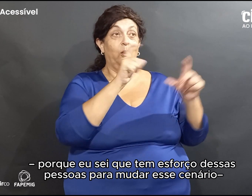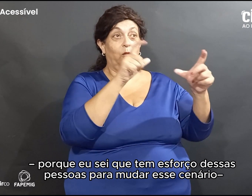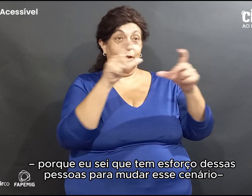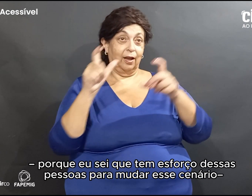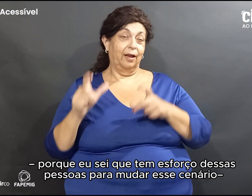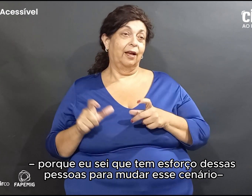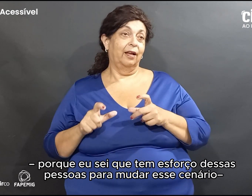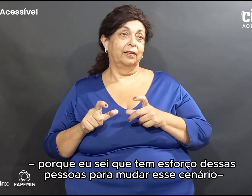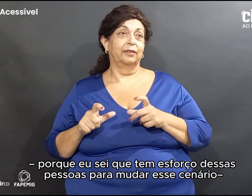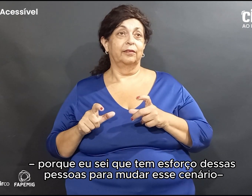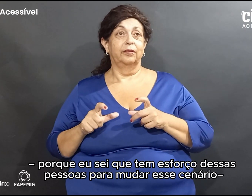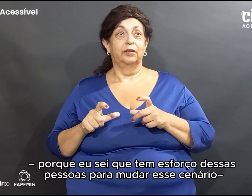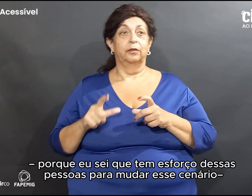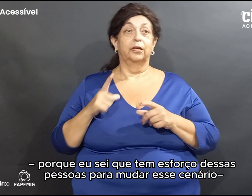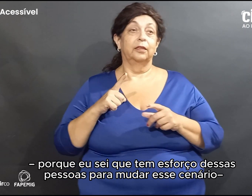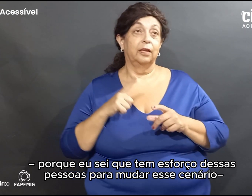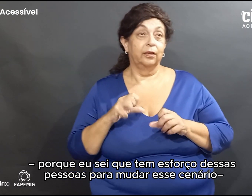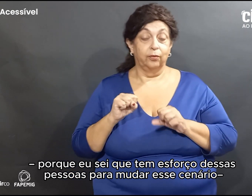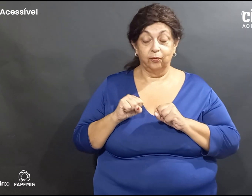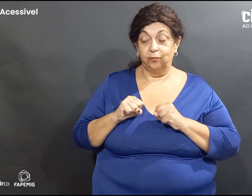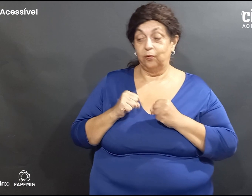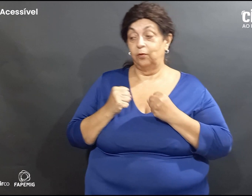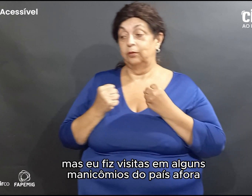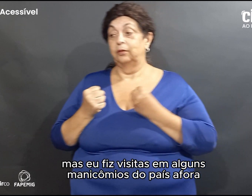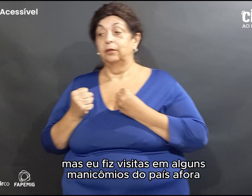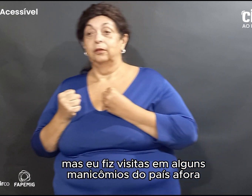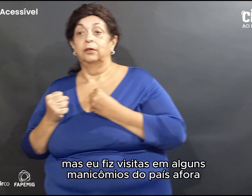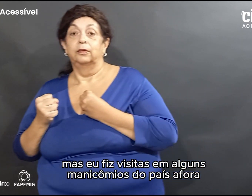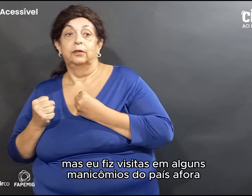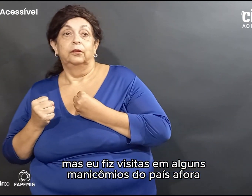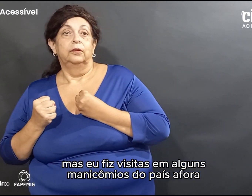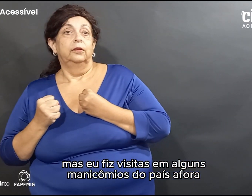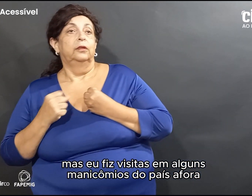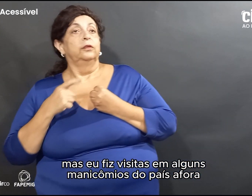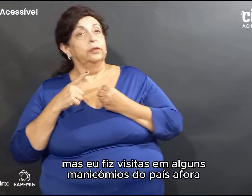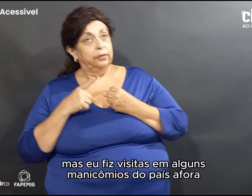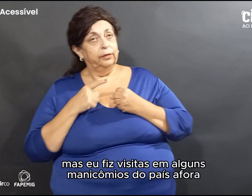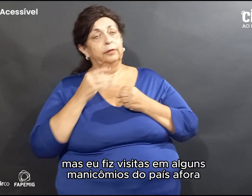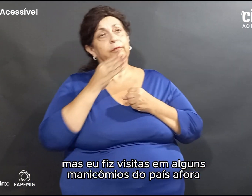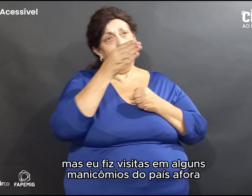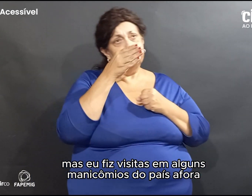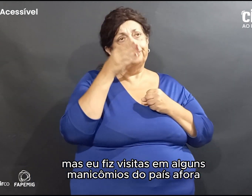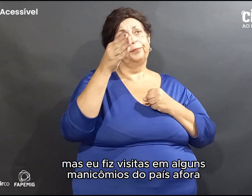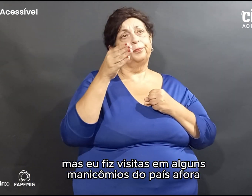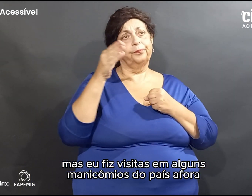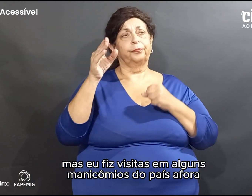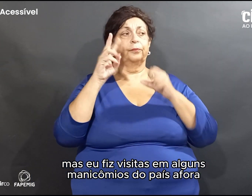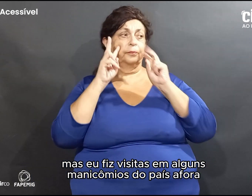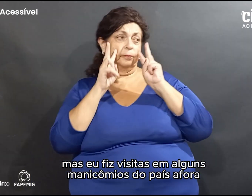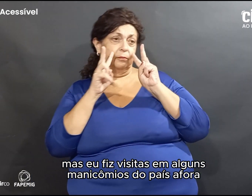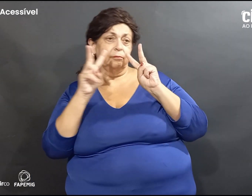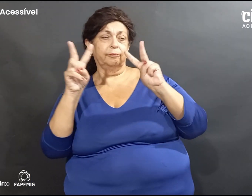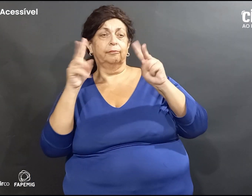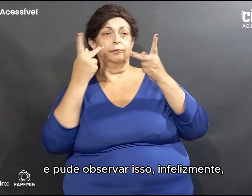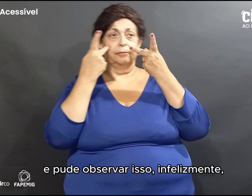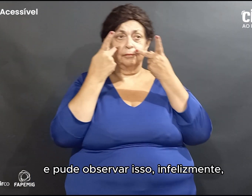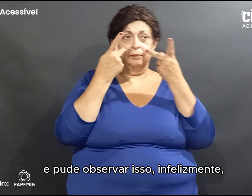tem esforço dessas pessoas para mudar esse cenário, mas eu fiz visitas em alguns manicômios do país afora e